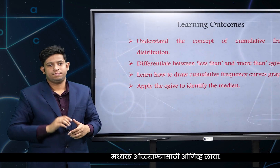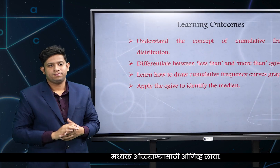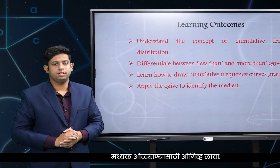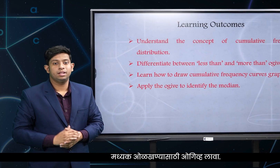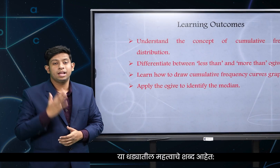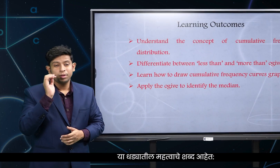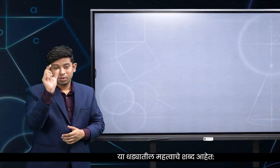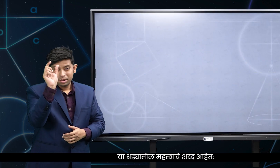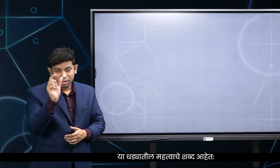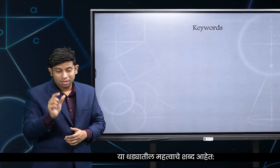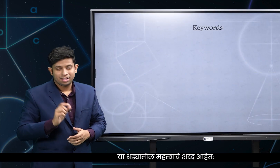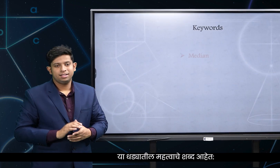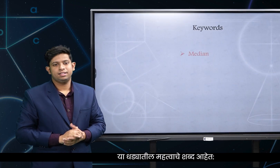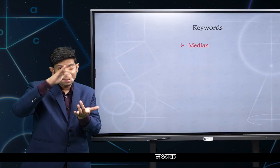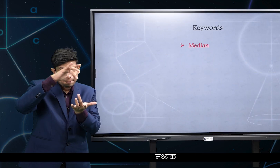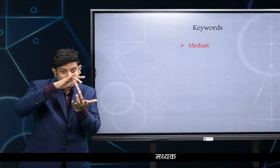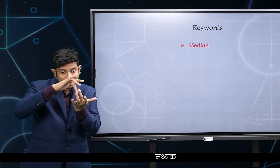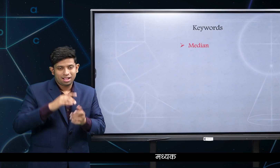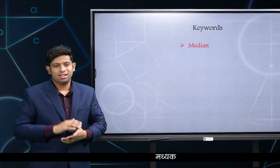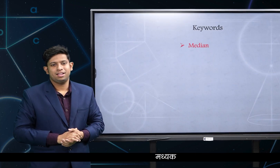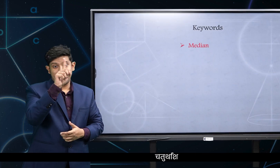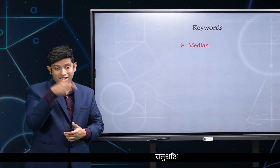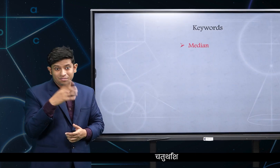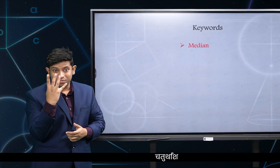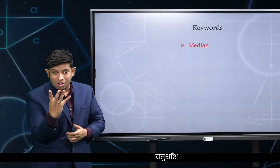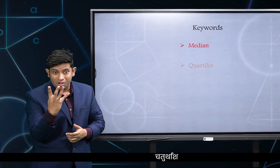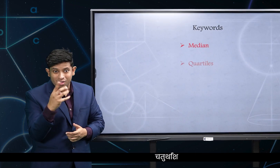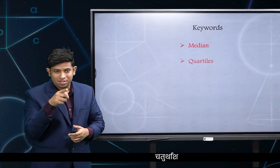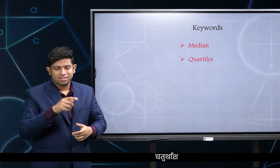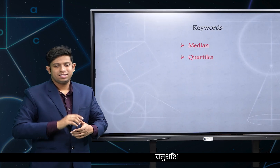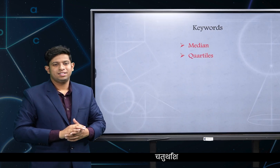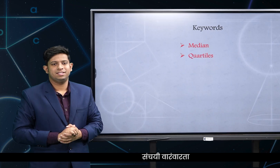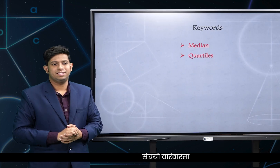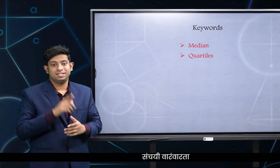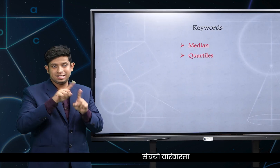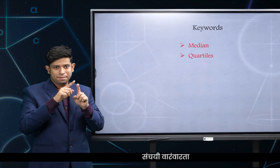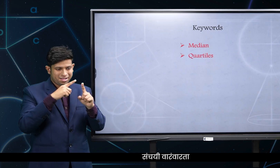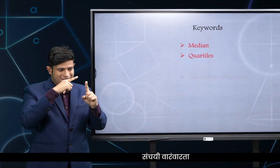या धड्यातील महत्त्वाचे शब्द आहेत मध्यक, चतुर्थांश, संचयी वारंवारता,